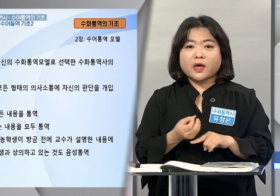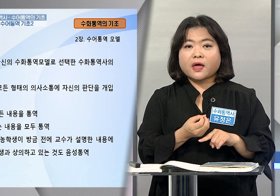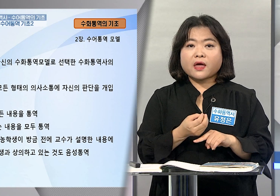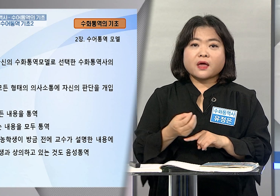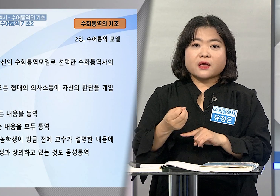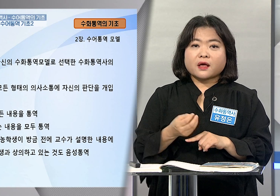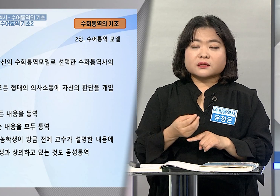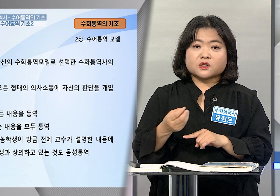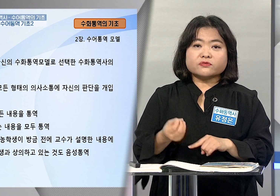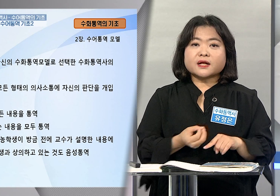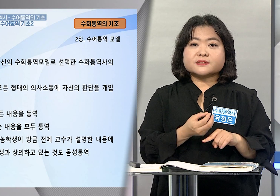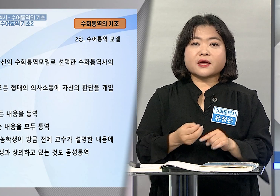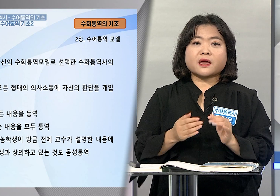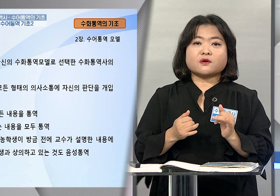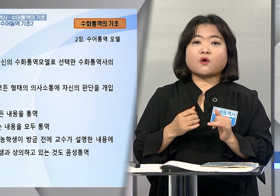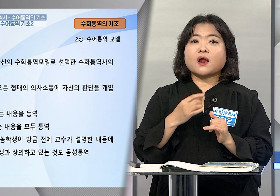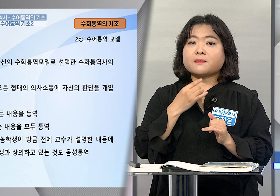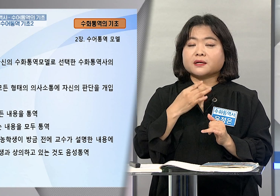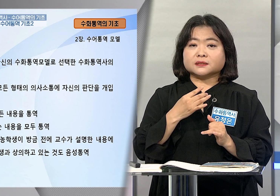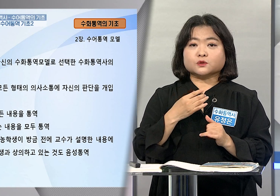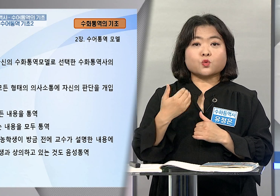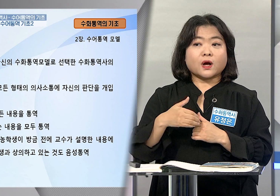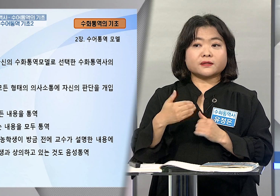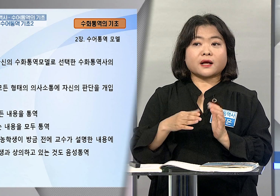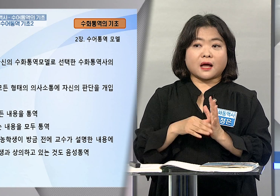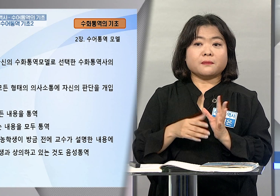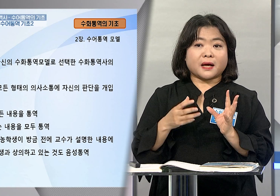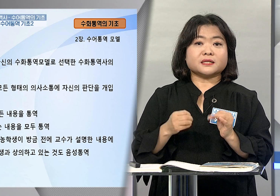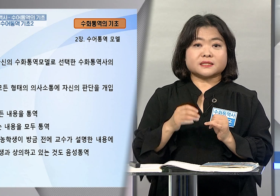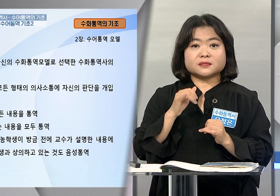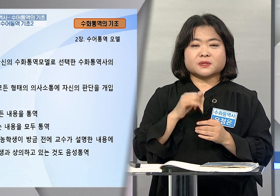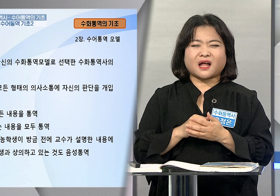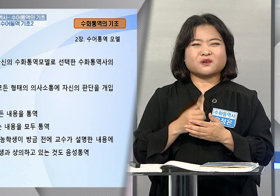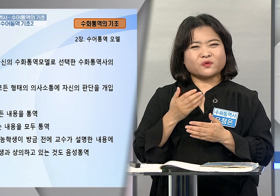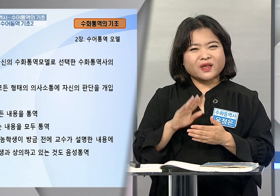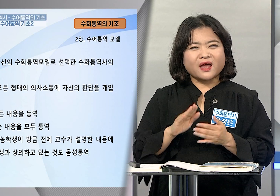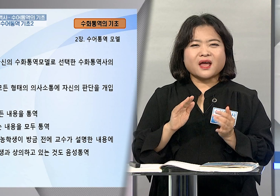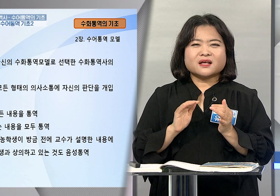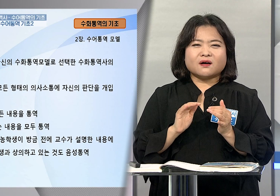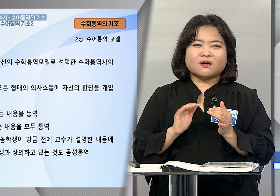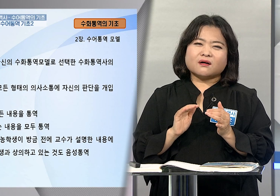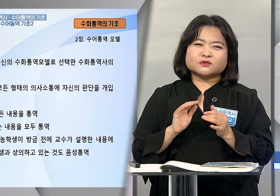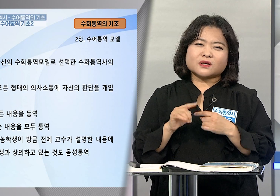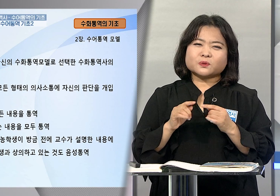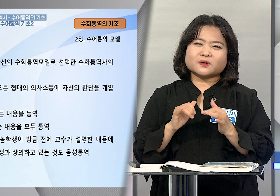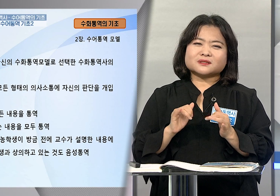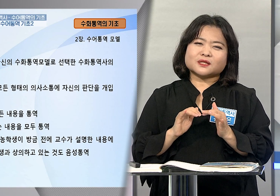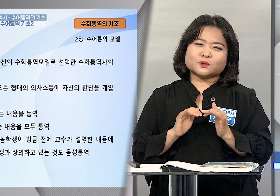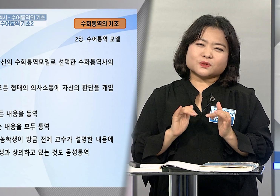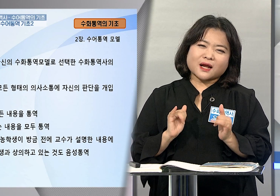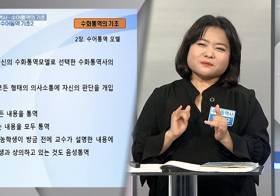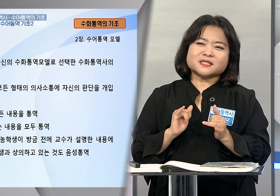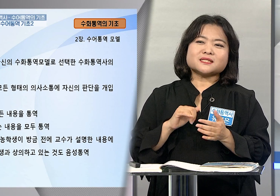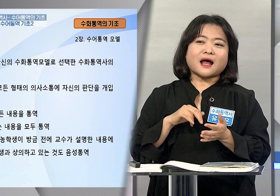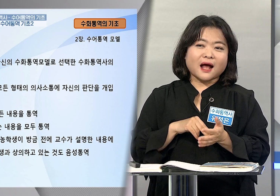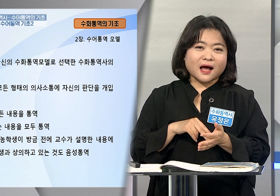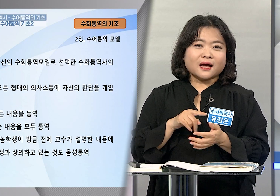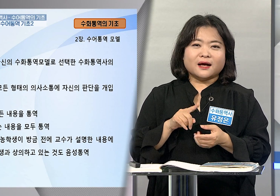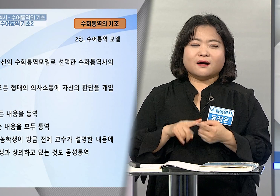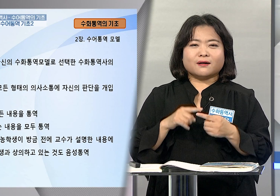의사소통에 전달자의 역할만을 요구할 때가 많이 있습니다. 그런데 수화통역사도 사람인지라